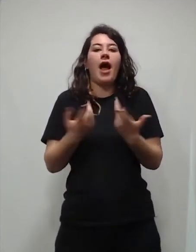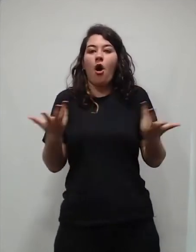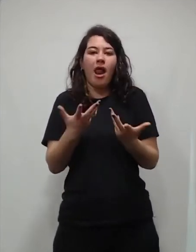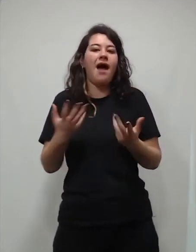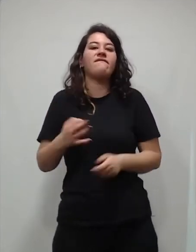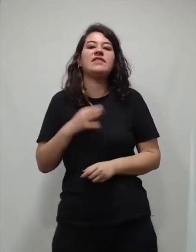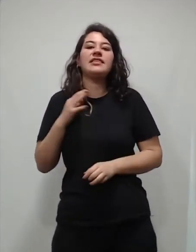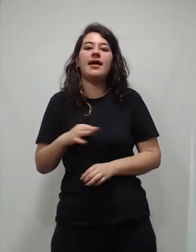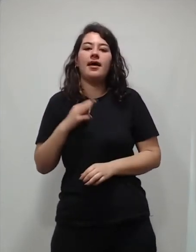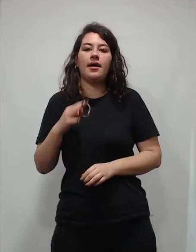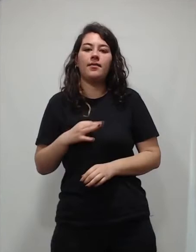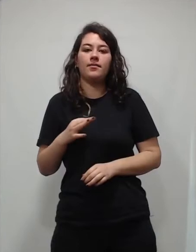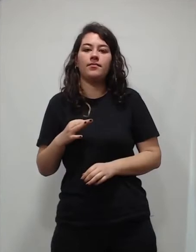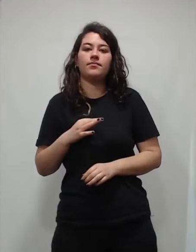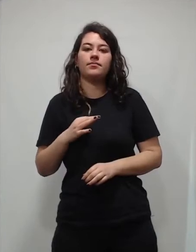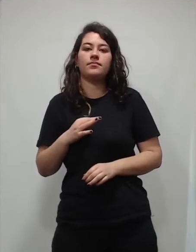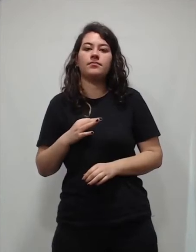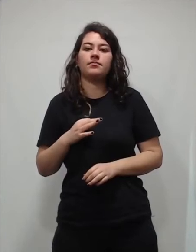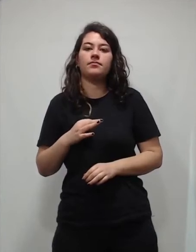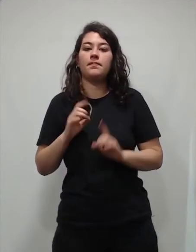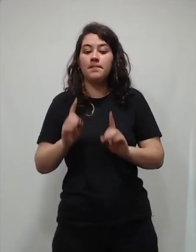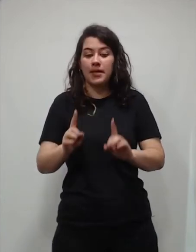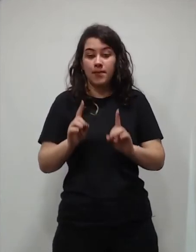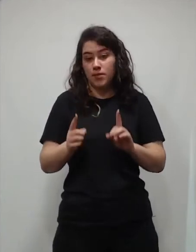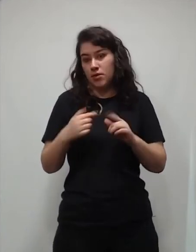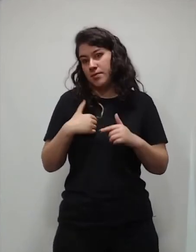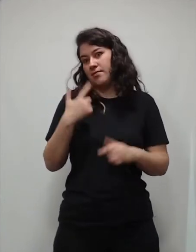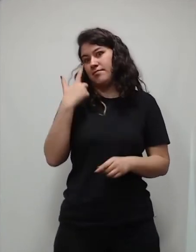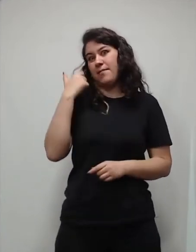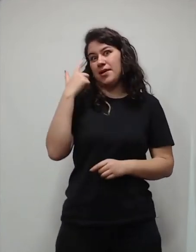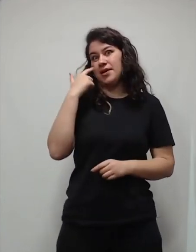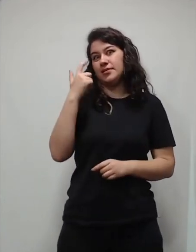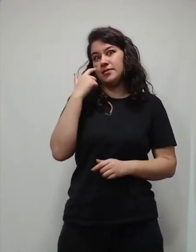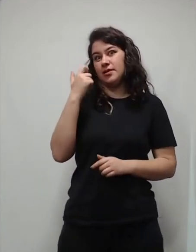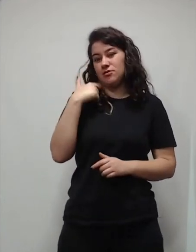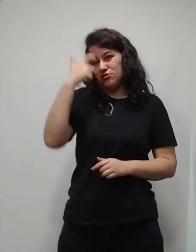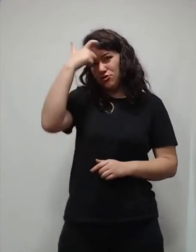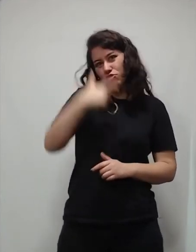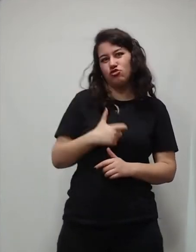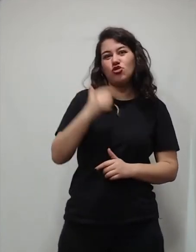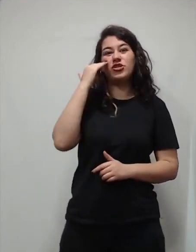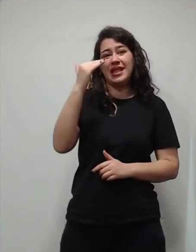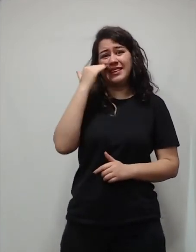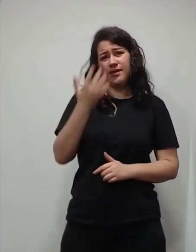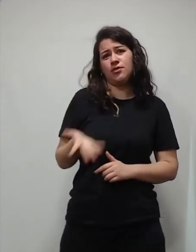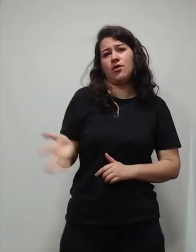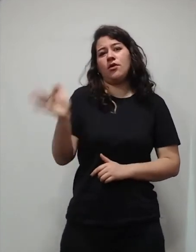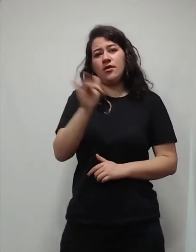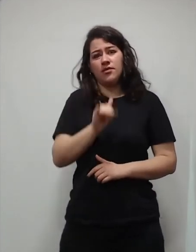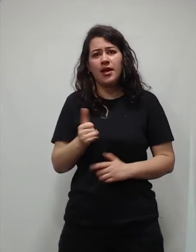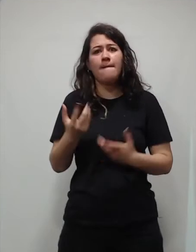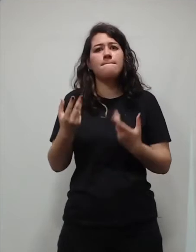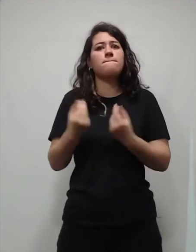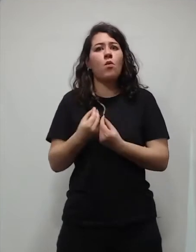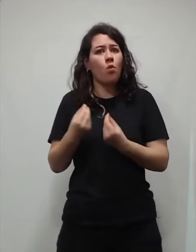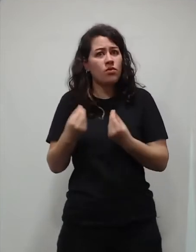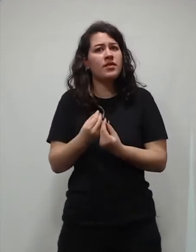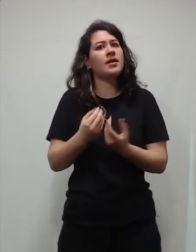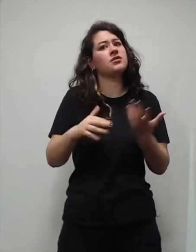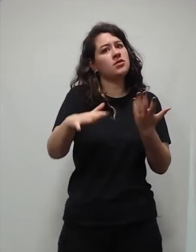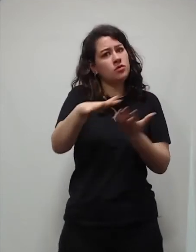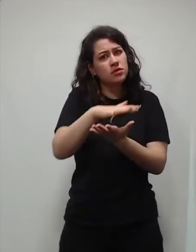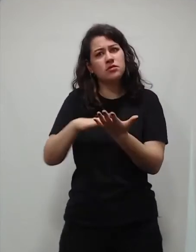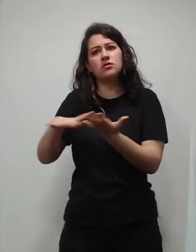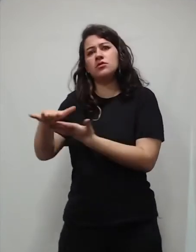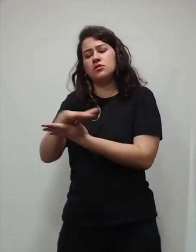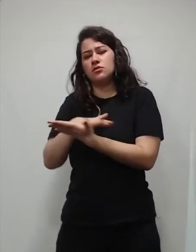vivenciando, incluso en lo que me toca vivir, en la experiencia como docente cotidianamente, muchas